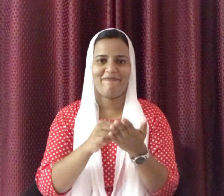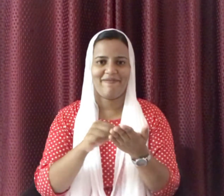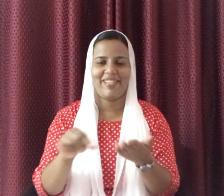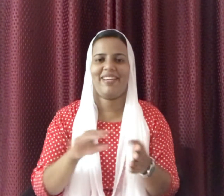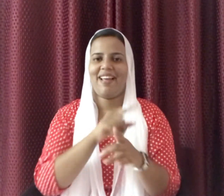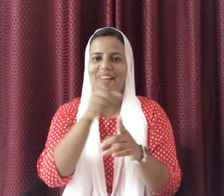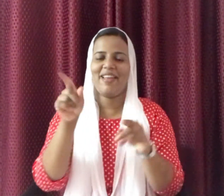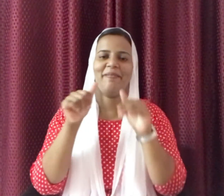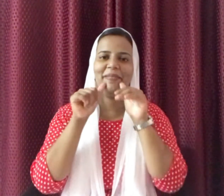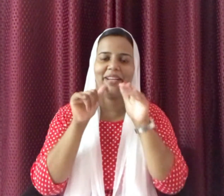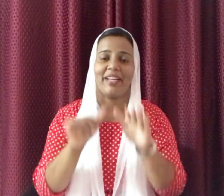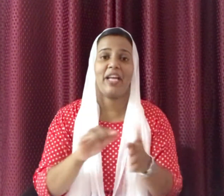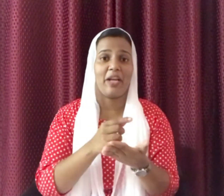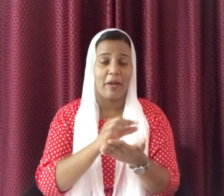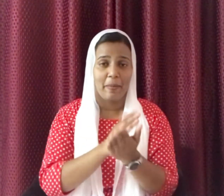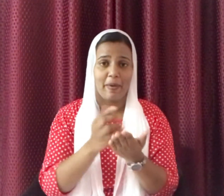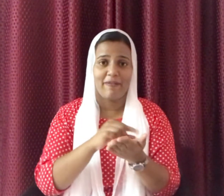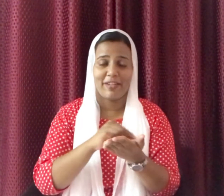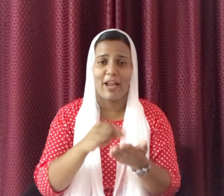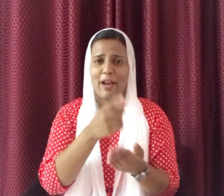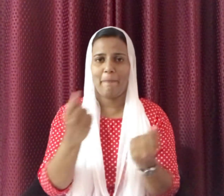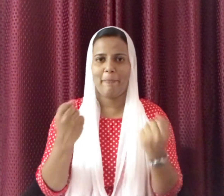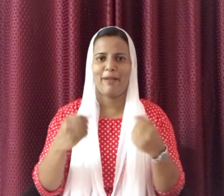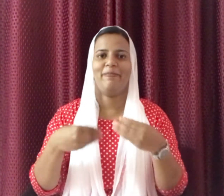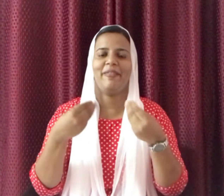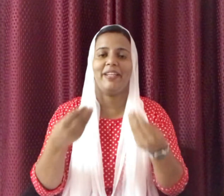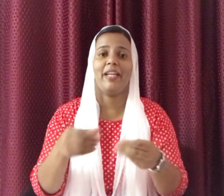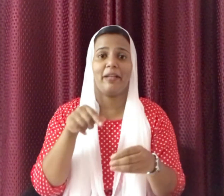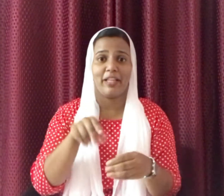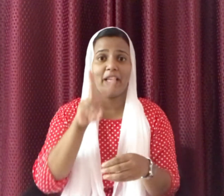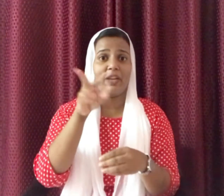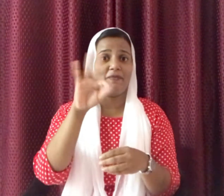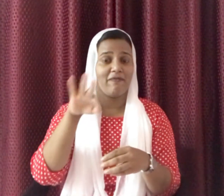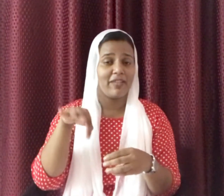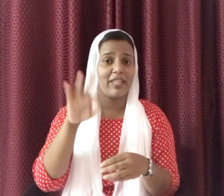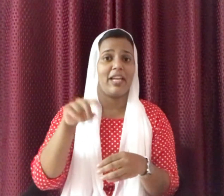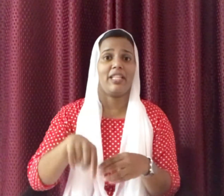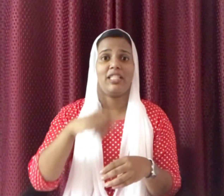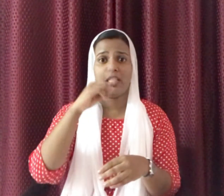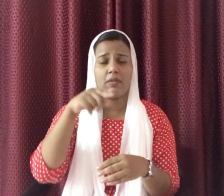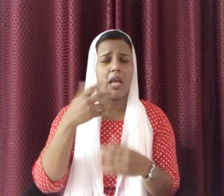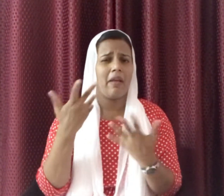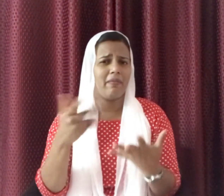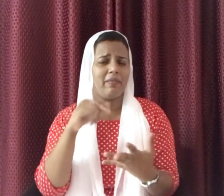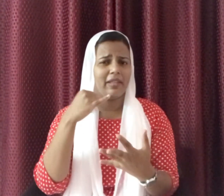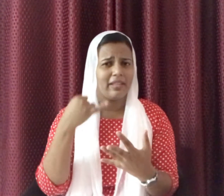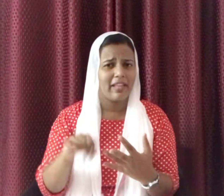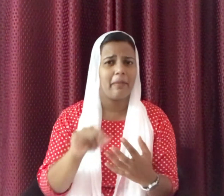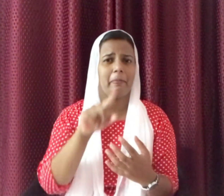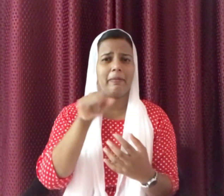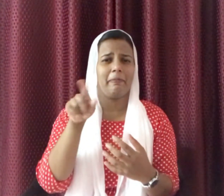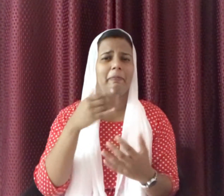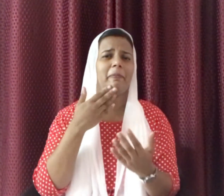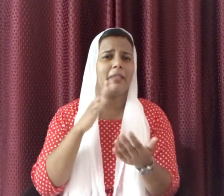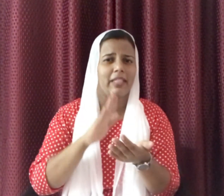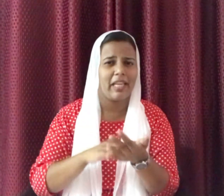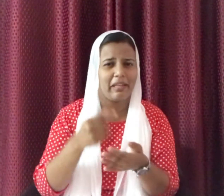വചനത്താൽ അനുഗ്രഹിക്കട്ടെ, ഈ വചനത്താൽ ബലപ്പെടുത്തട്ടെ. ഈ 28-ാം തീയതി നമ്മുടെ ജീവിതത്തിൽ എവിടെയെങ്കിലും തിന്മയുടെ അംശങ്ങൾ